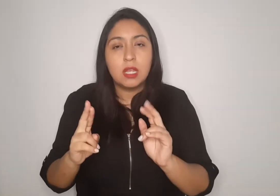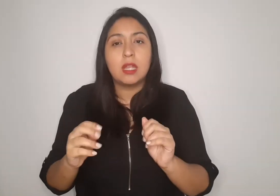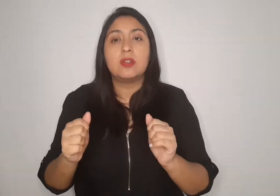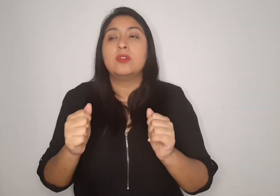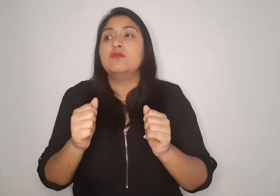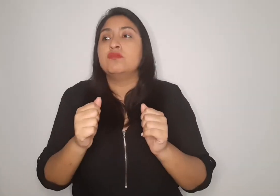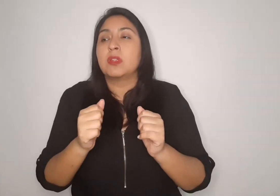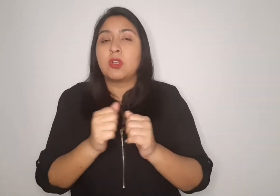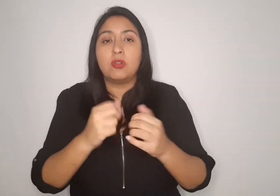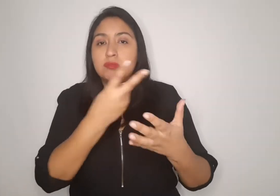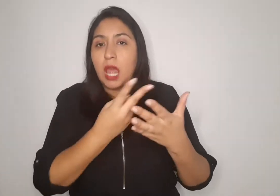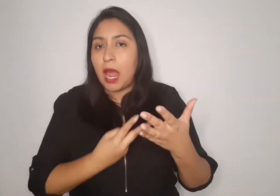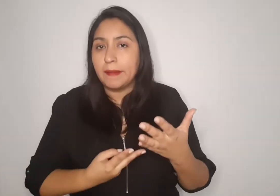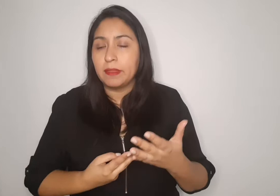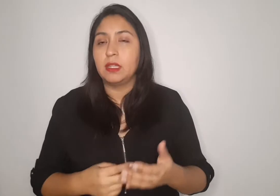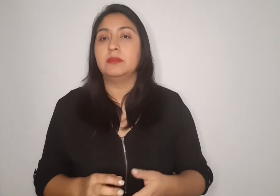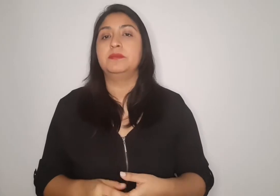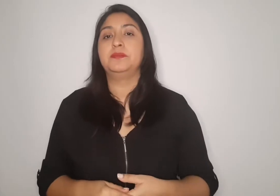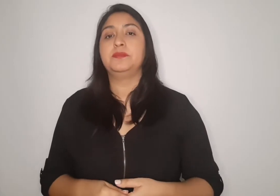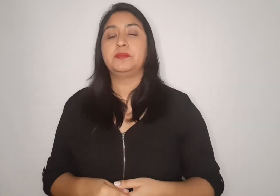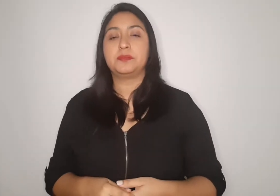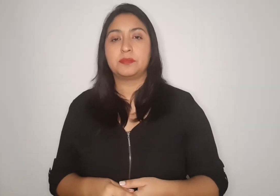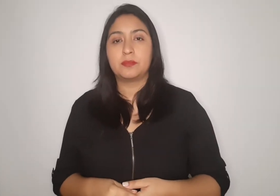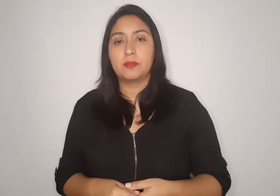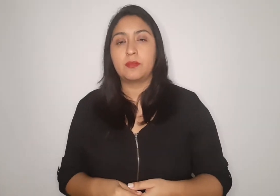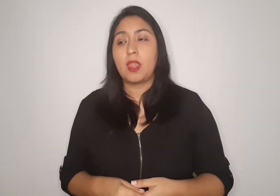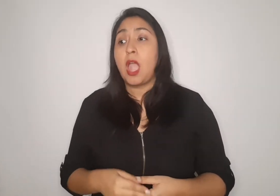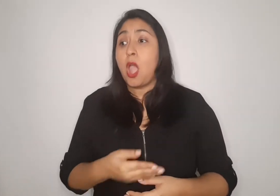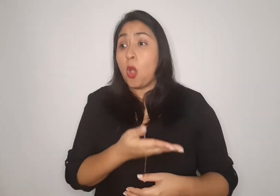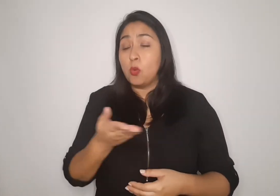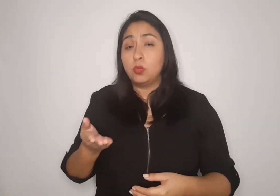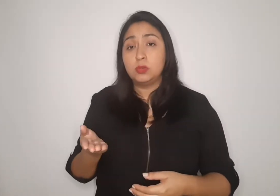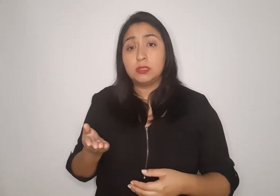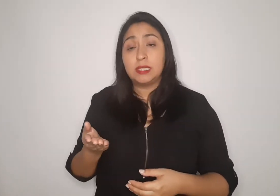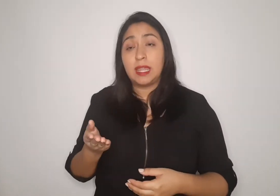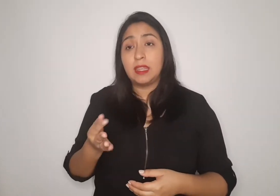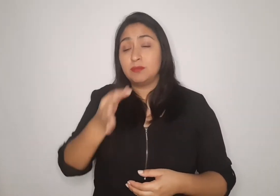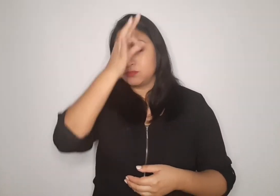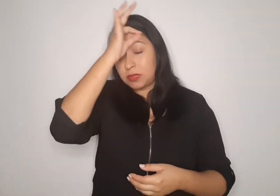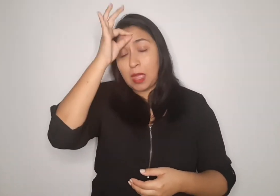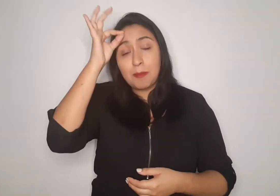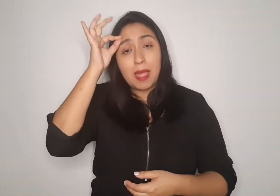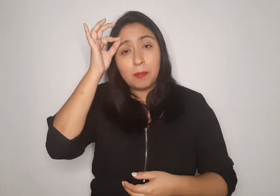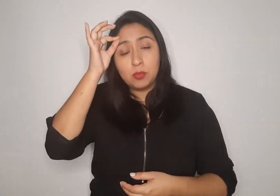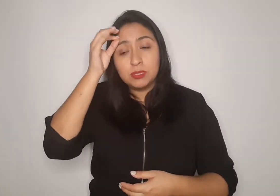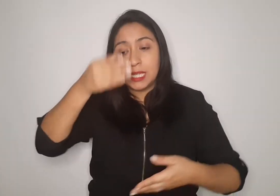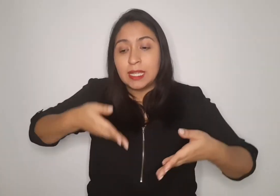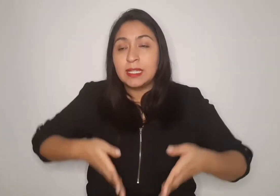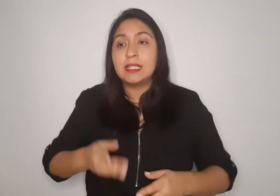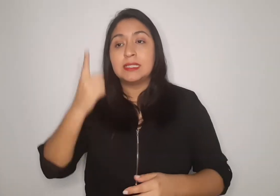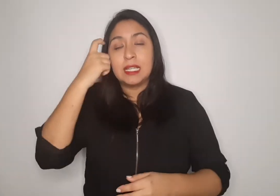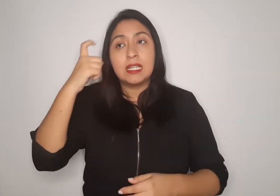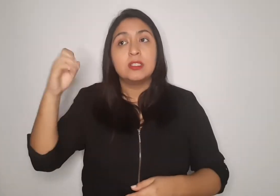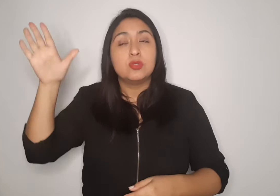las expresiones artísticas, ¿no? Desde ustedes, desde los sueños, desde la espiritualidad, y